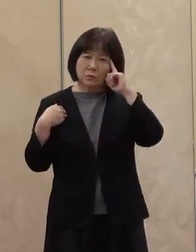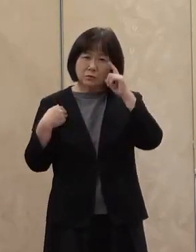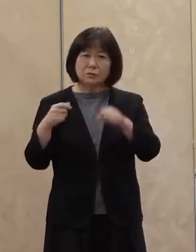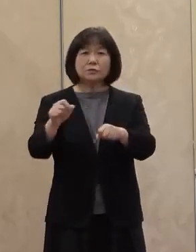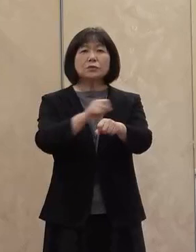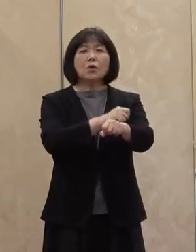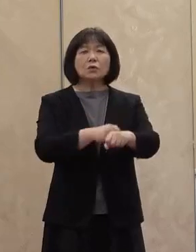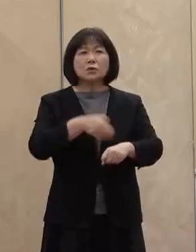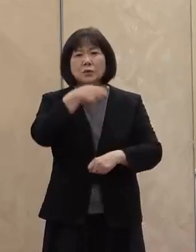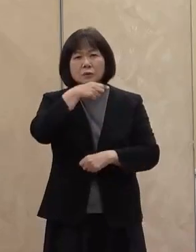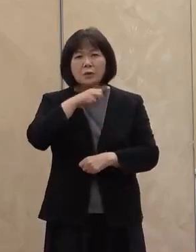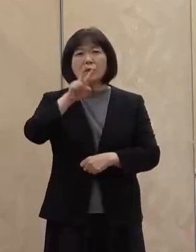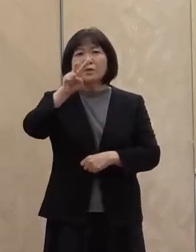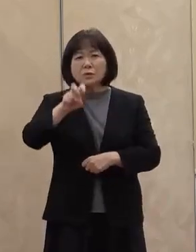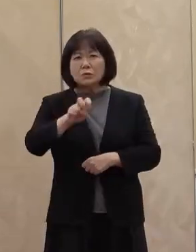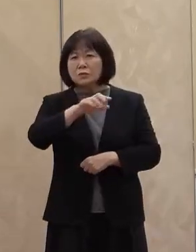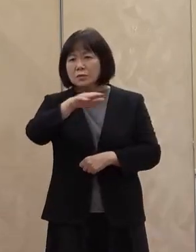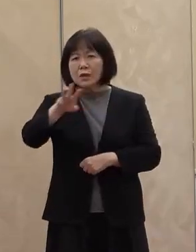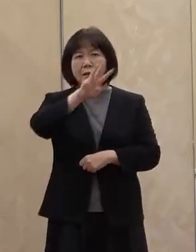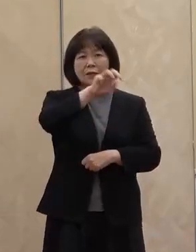30代の行動範囲の広い方の